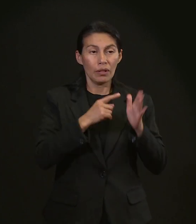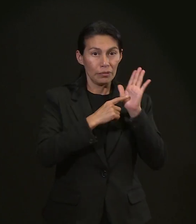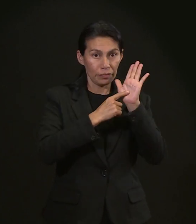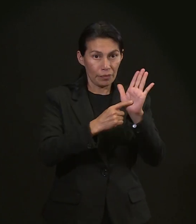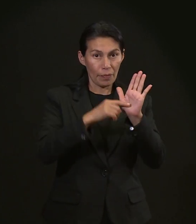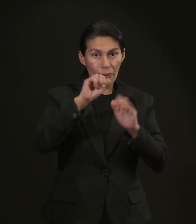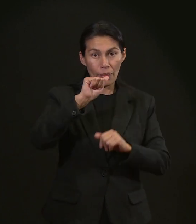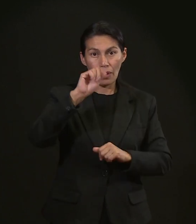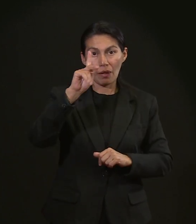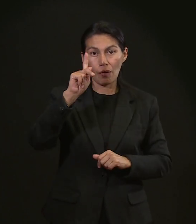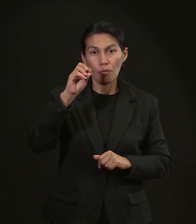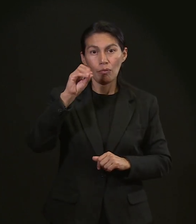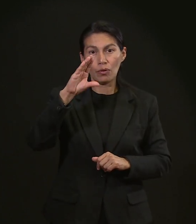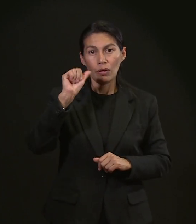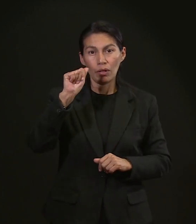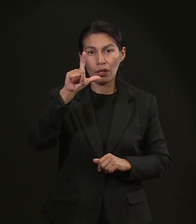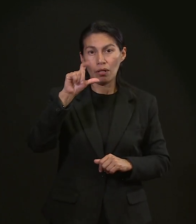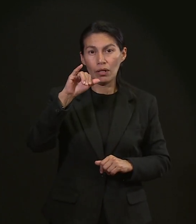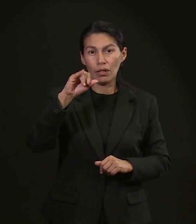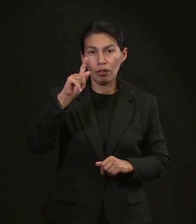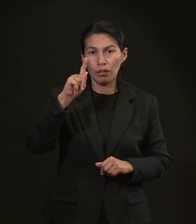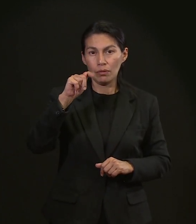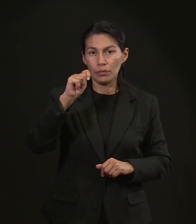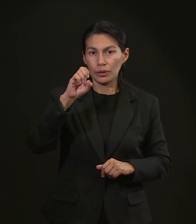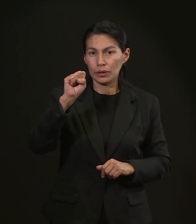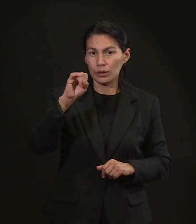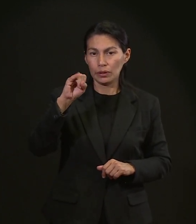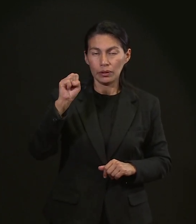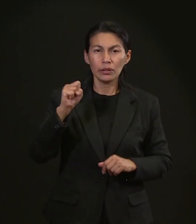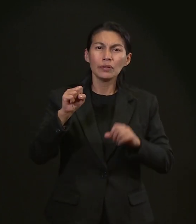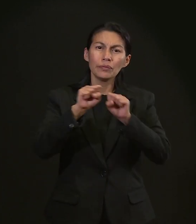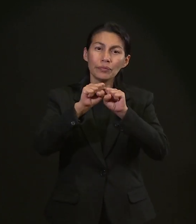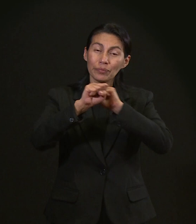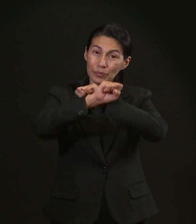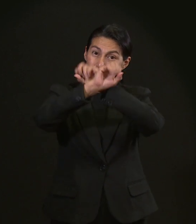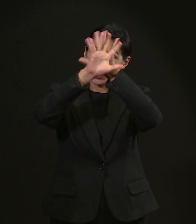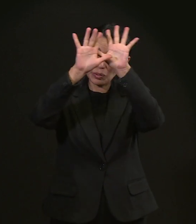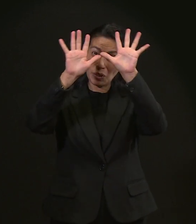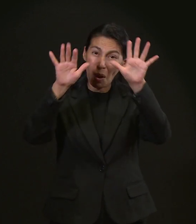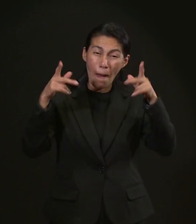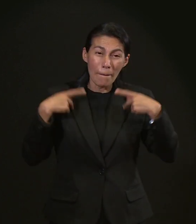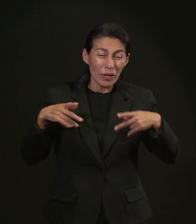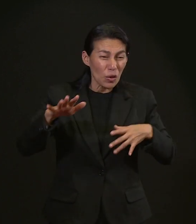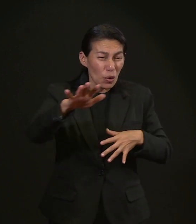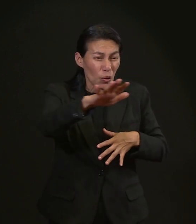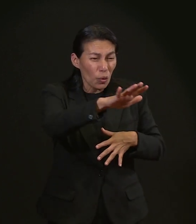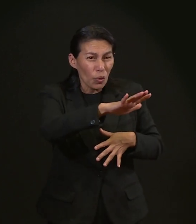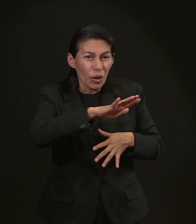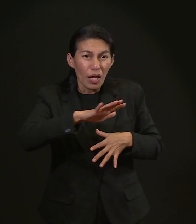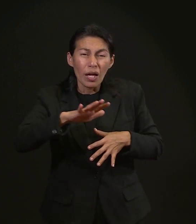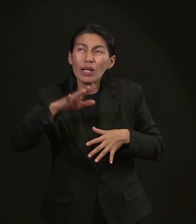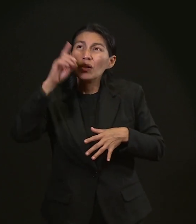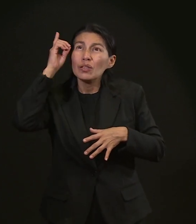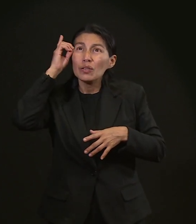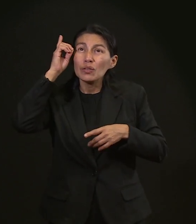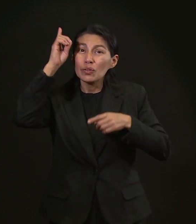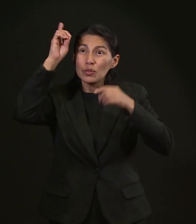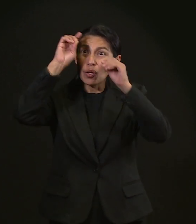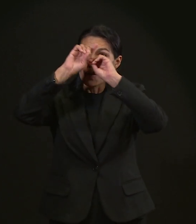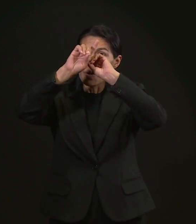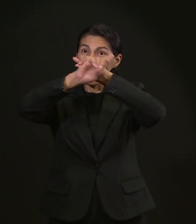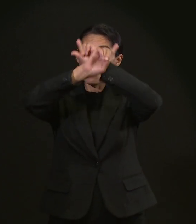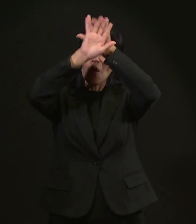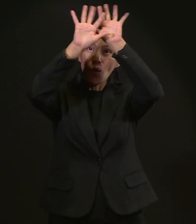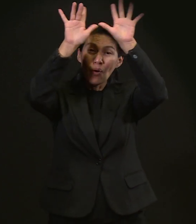18 1 para que el mundo sea iluminado con la con el amor con la gloria de dios por eso